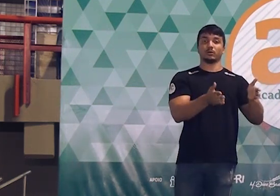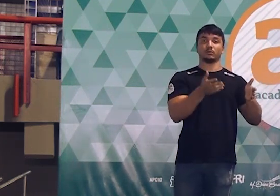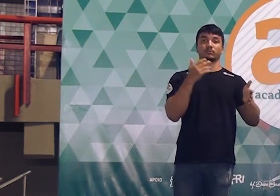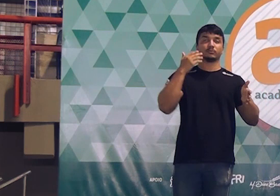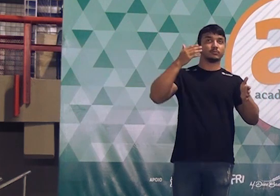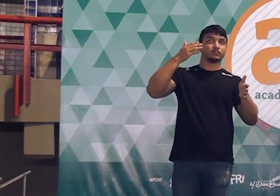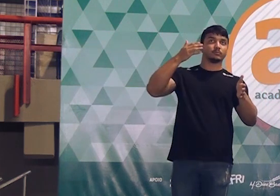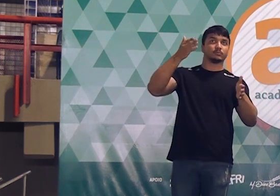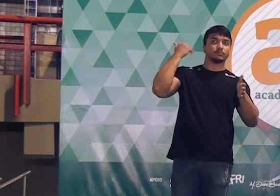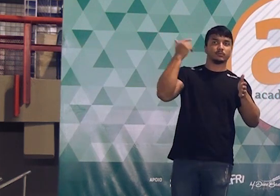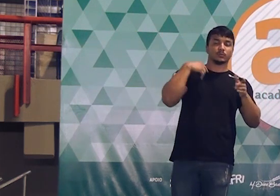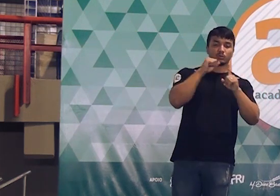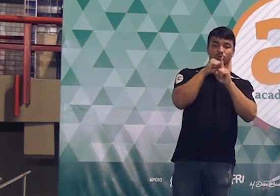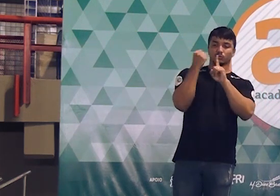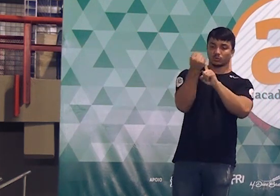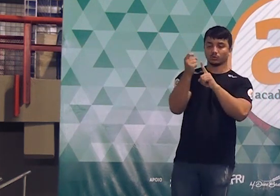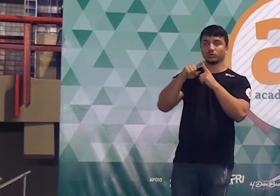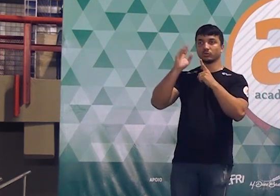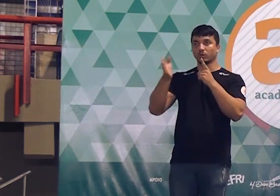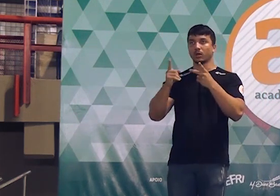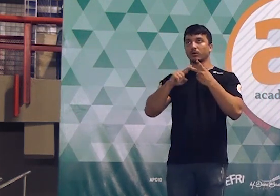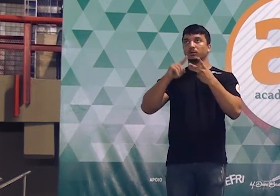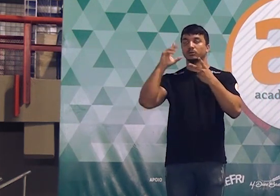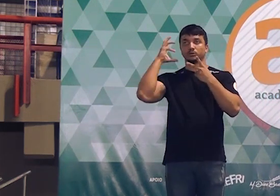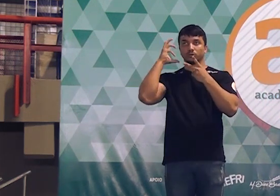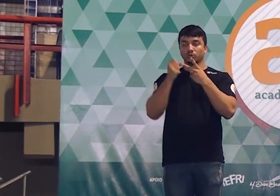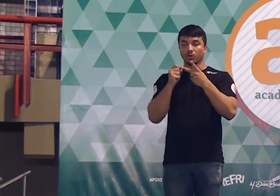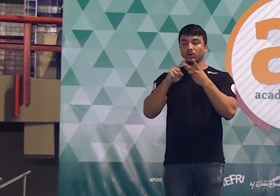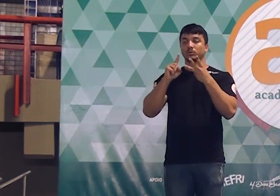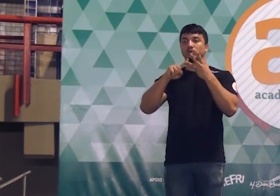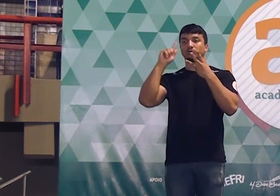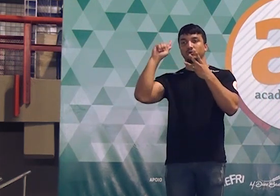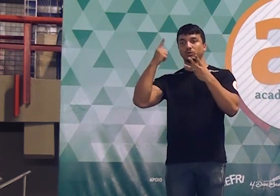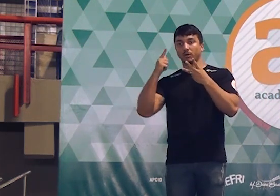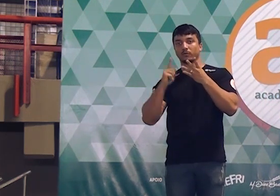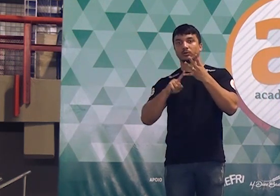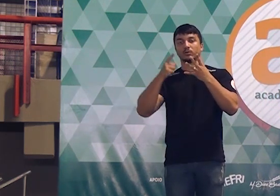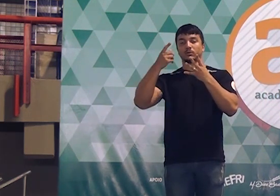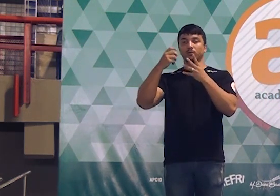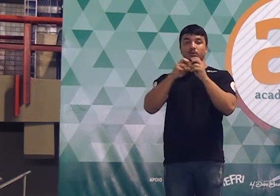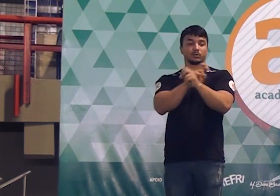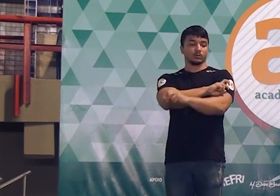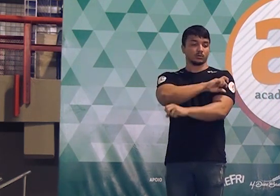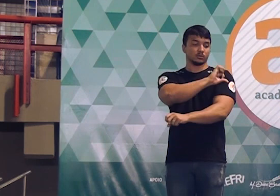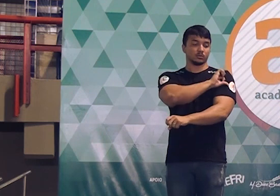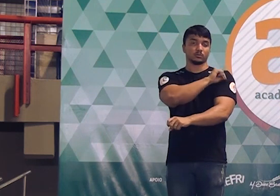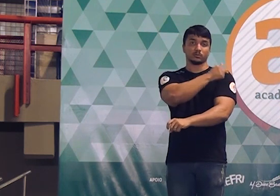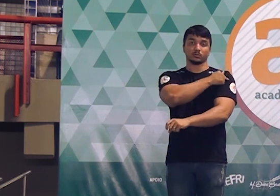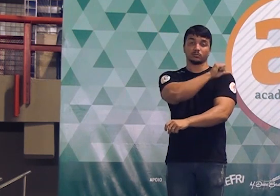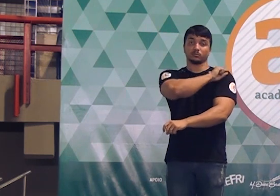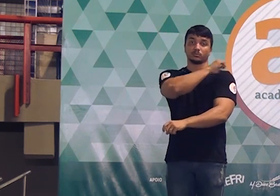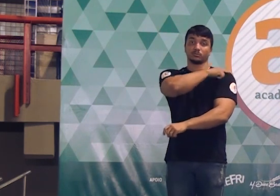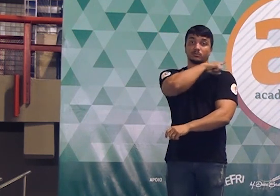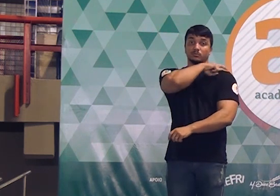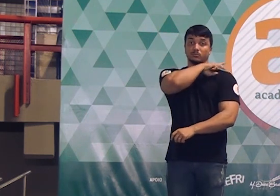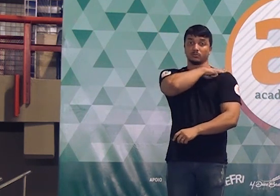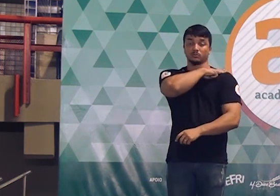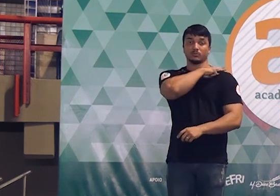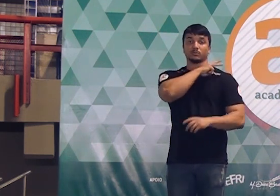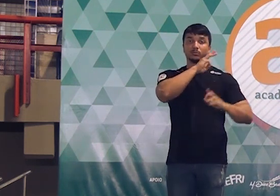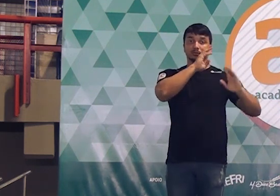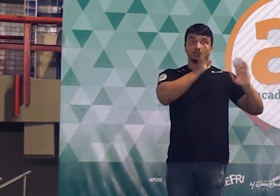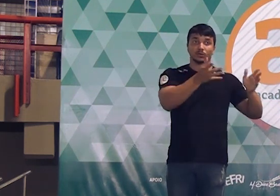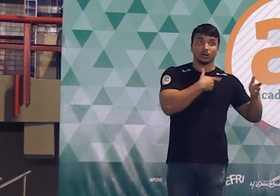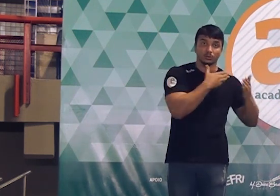na sociologia, na história, na geografia, na quinta série, sexta, sétima, oitava, nona, primeiro, segundo, terceiro,